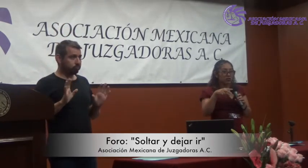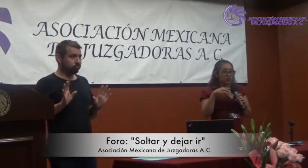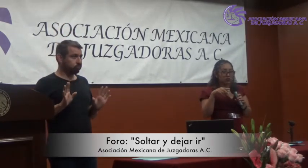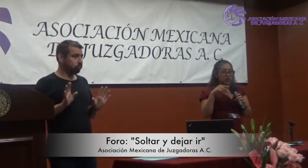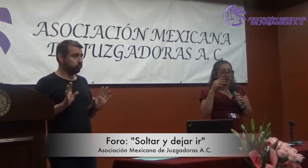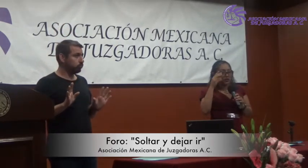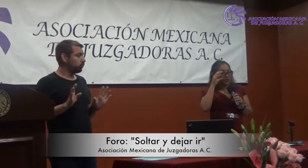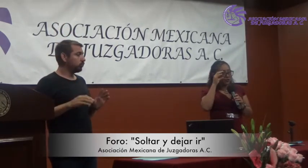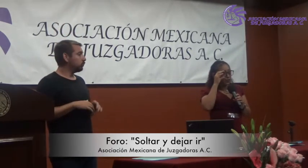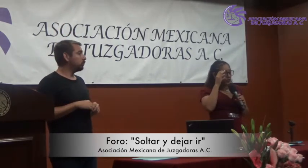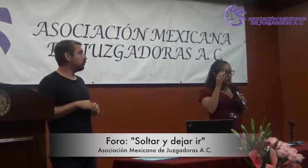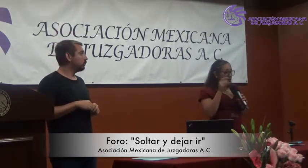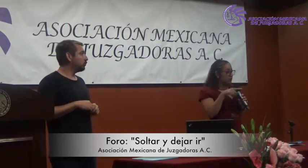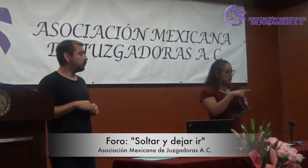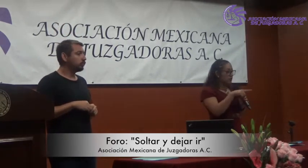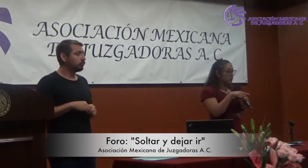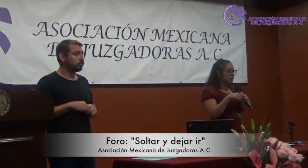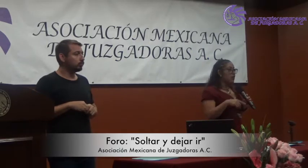No, nadie.